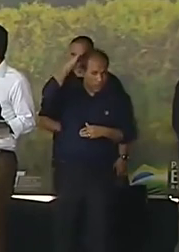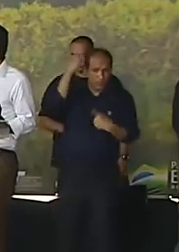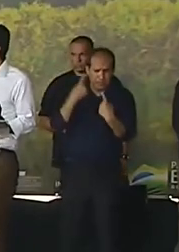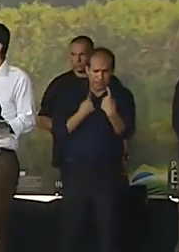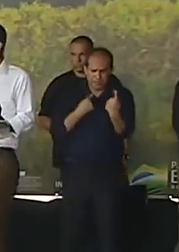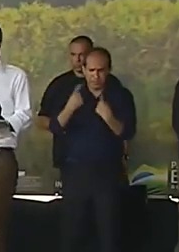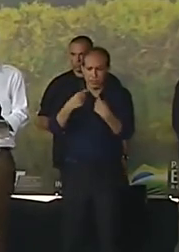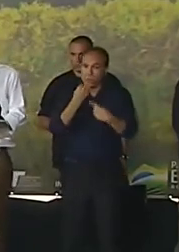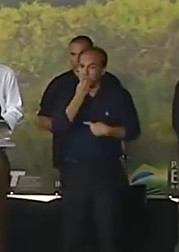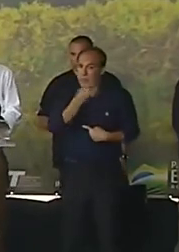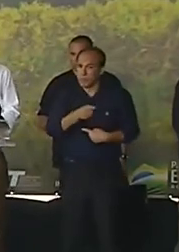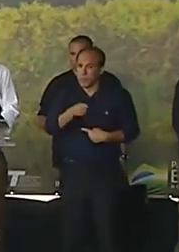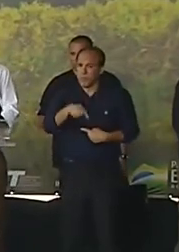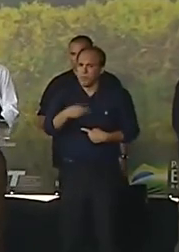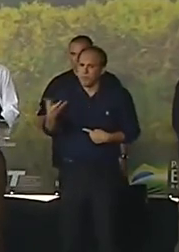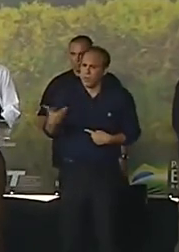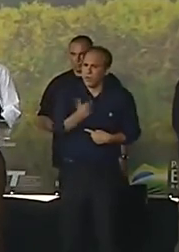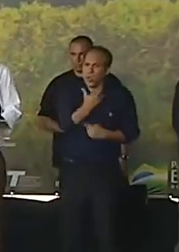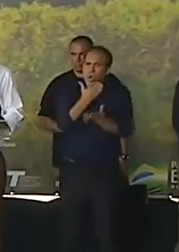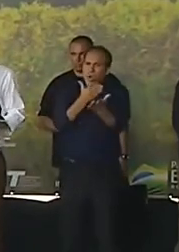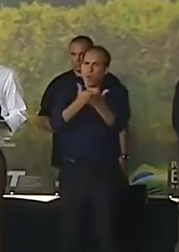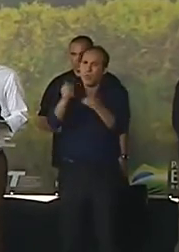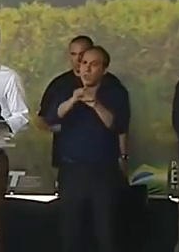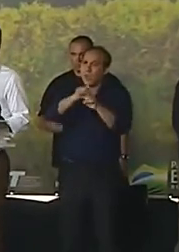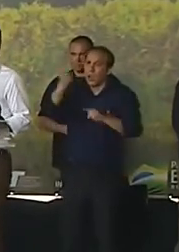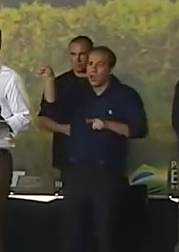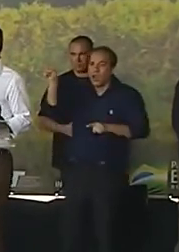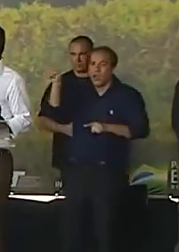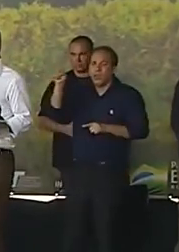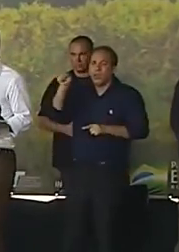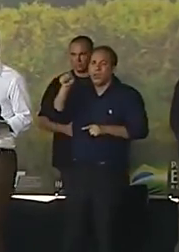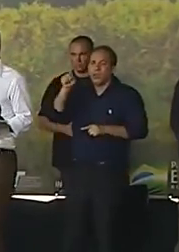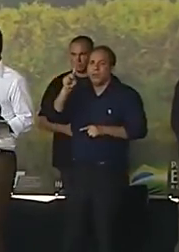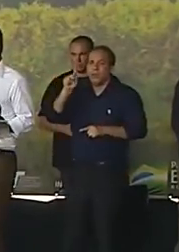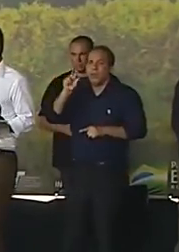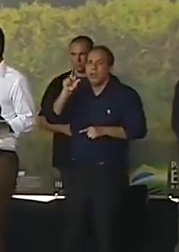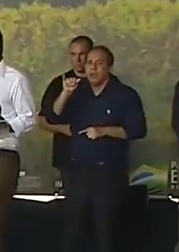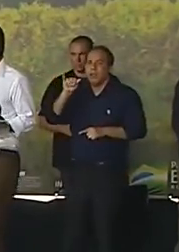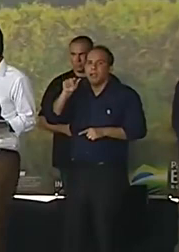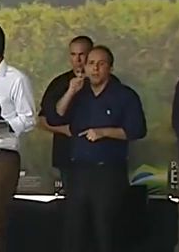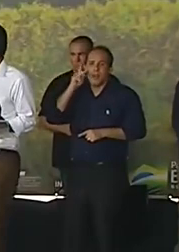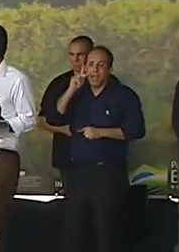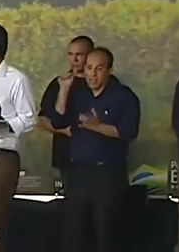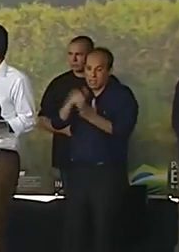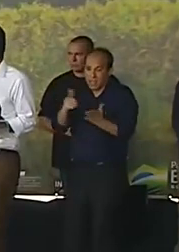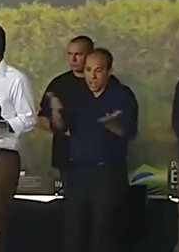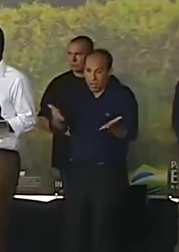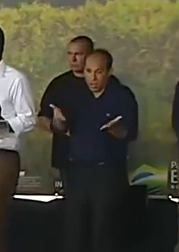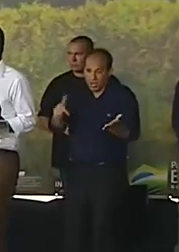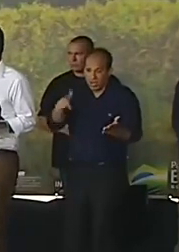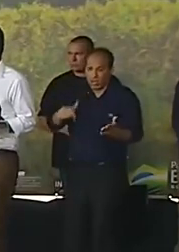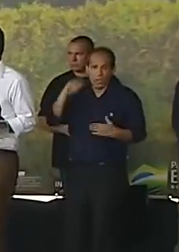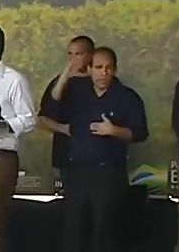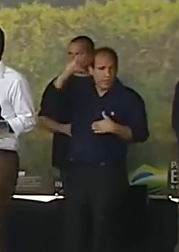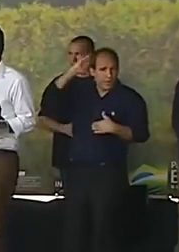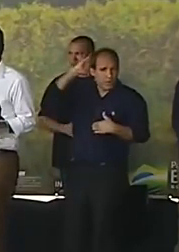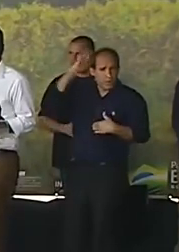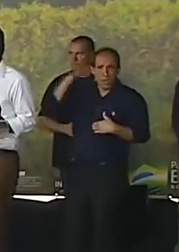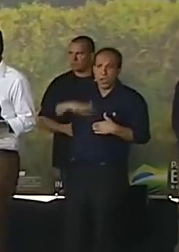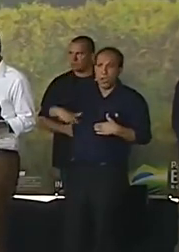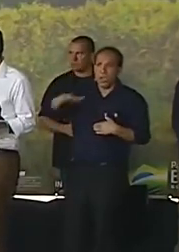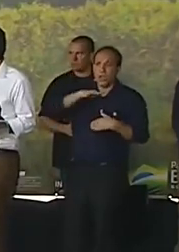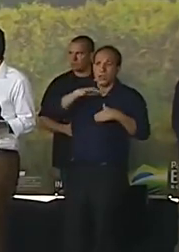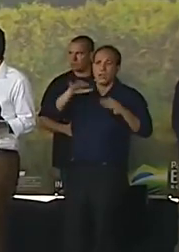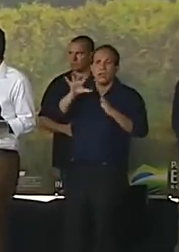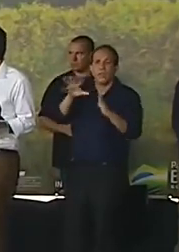extraordinária que começa lá na Paraíba e encerra-se aqui na nossa região amazônica.